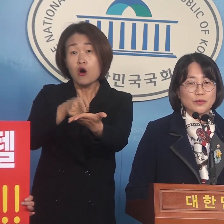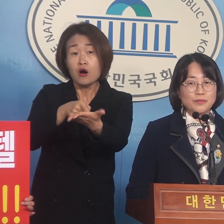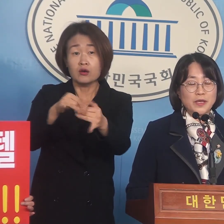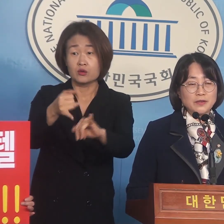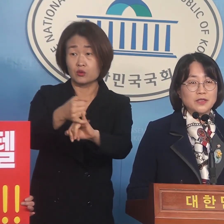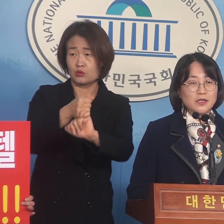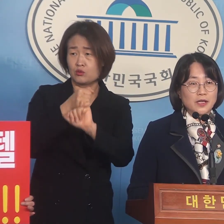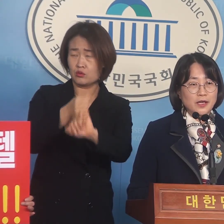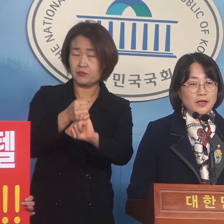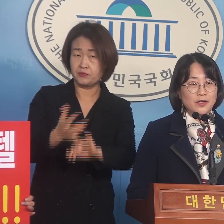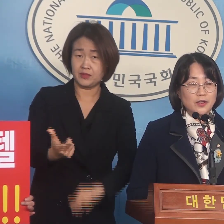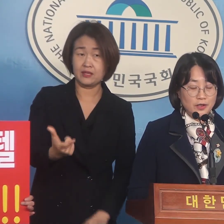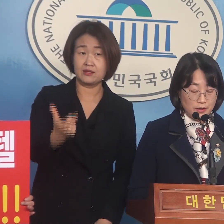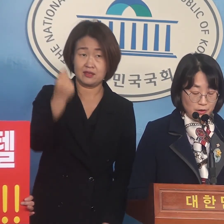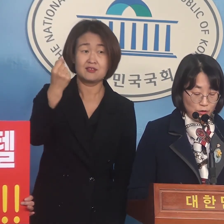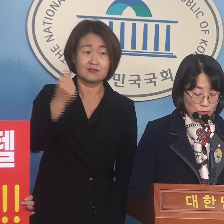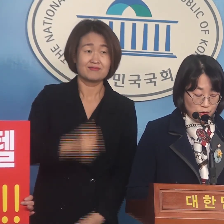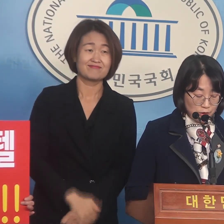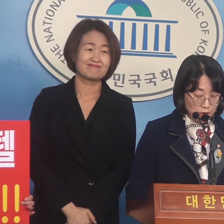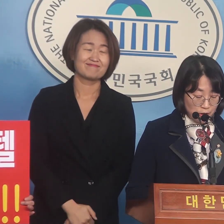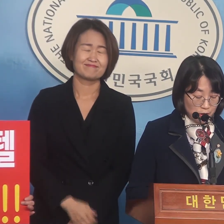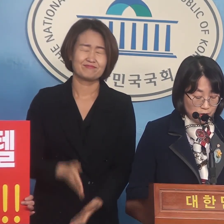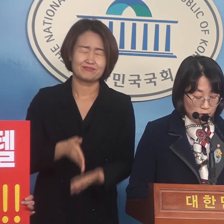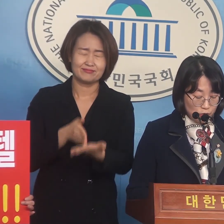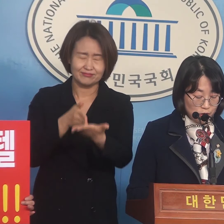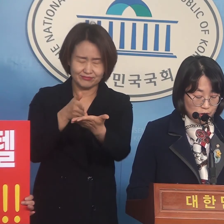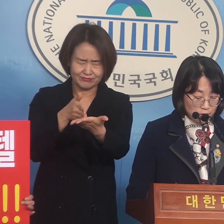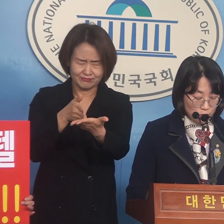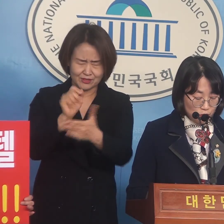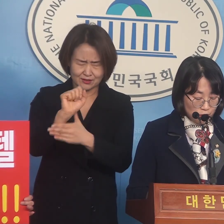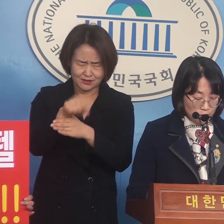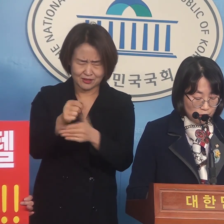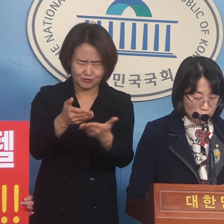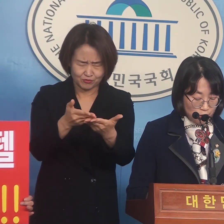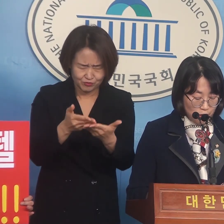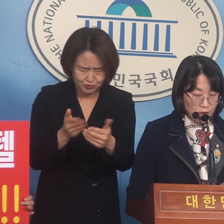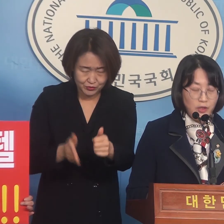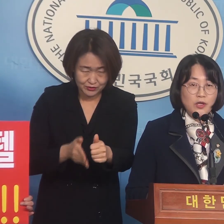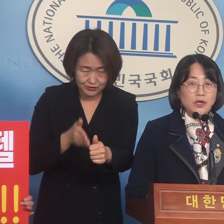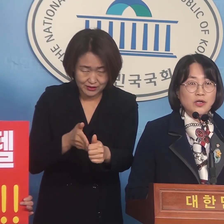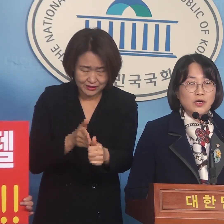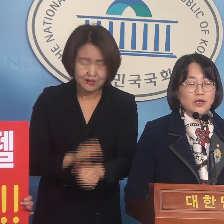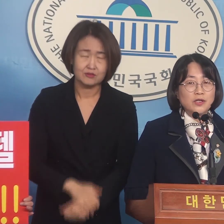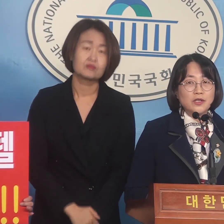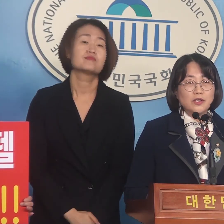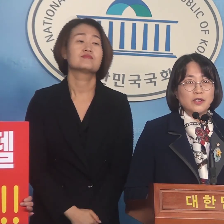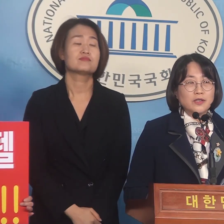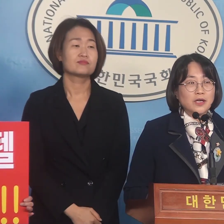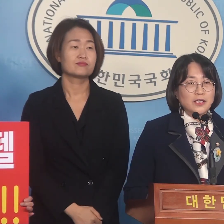반드시 좀 빠른 시일 내에 요구를 들어주실 것을 요청을 드리고요.